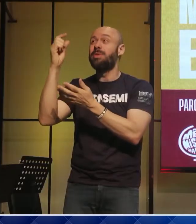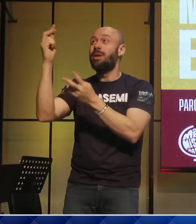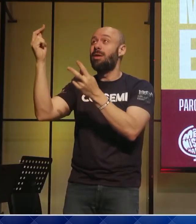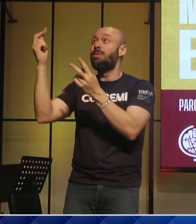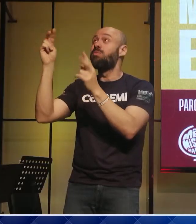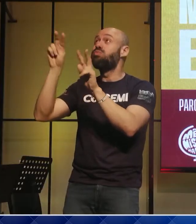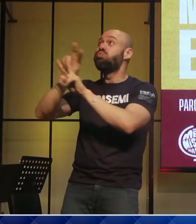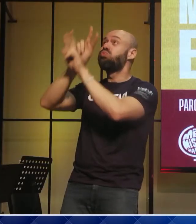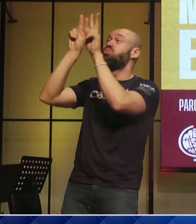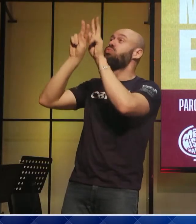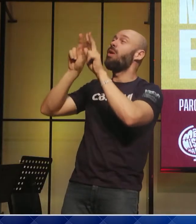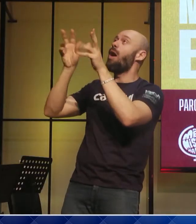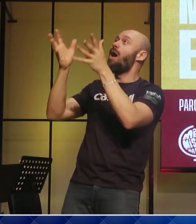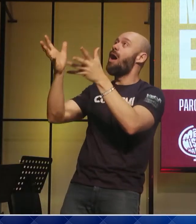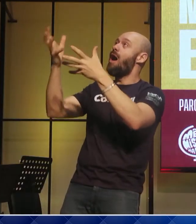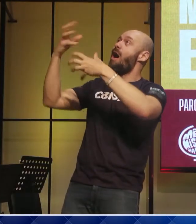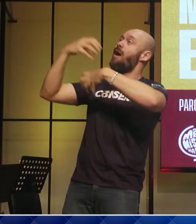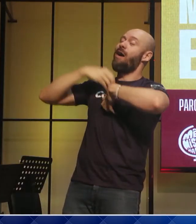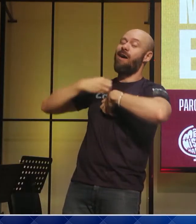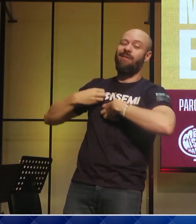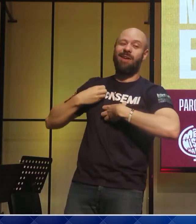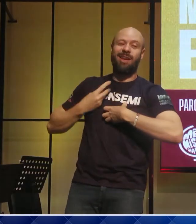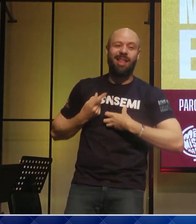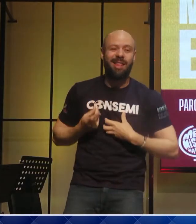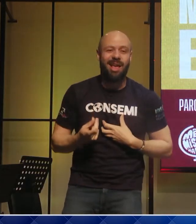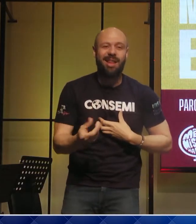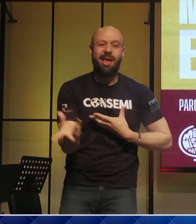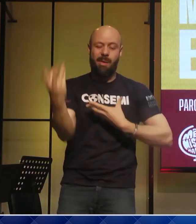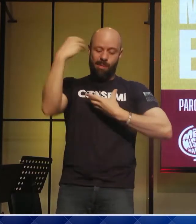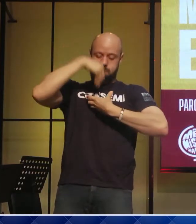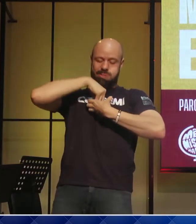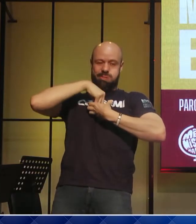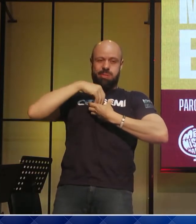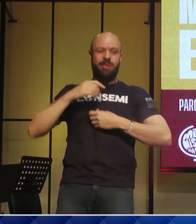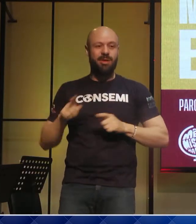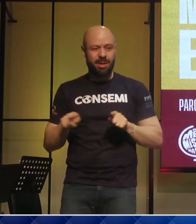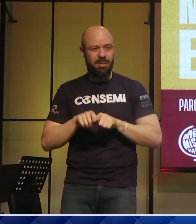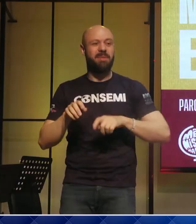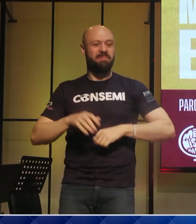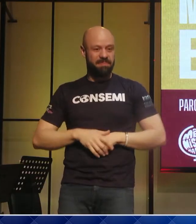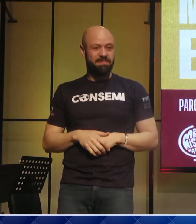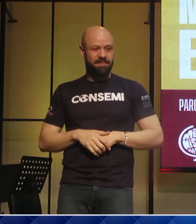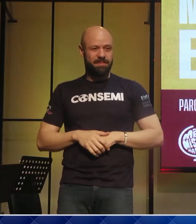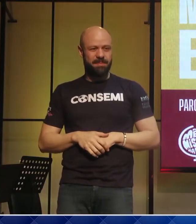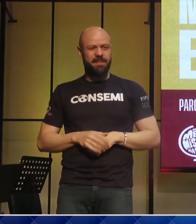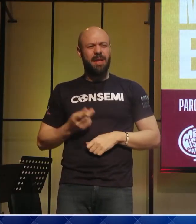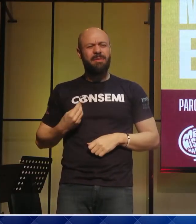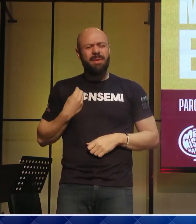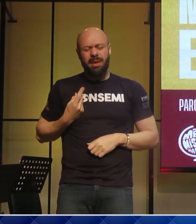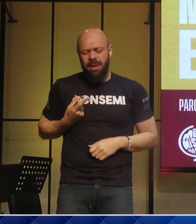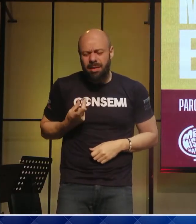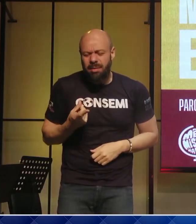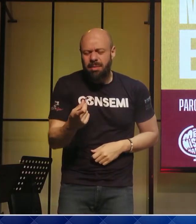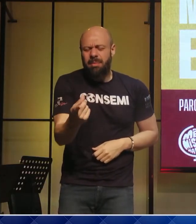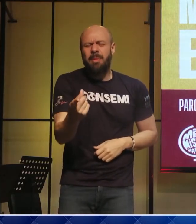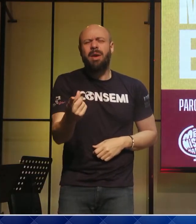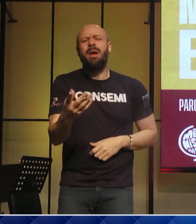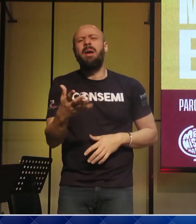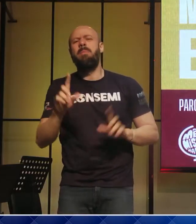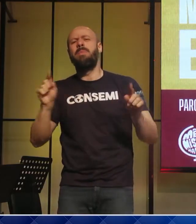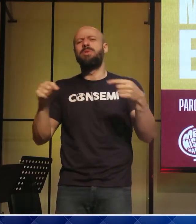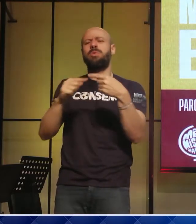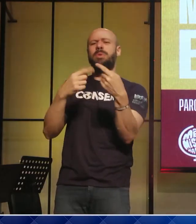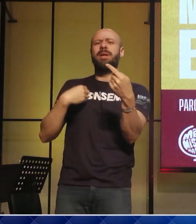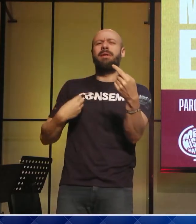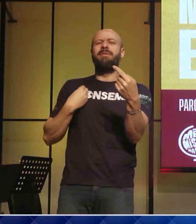A fim de que Ele conceda a vida eterna a todos os que lhe deste. A vida eterna é essa: que conheça a Ti, o único Deus